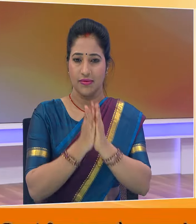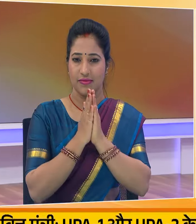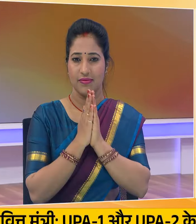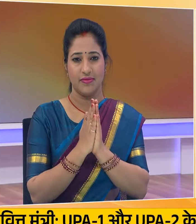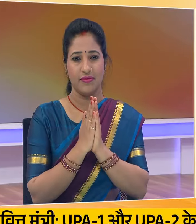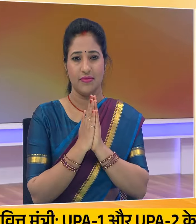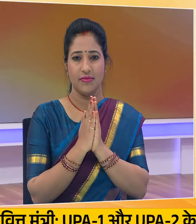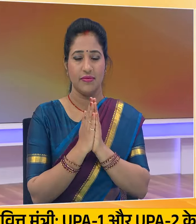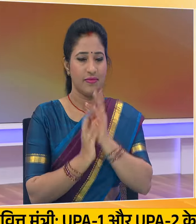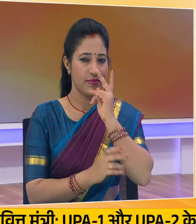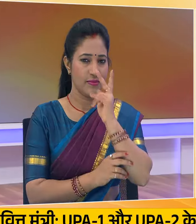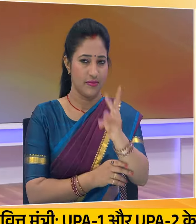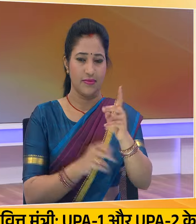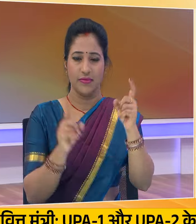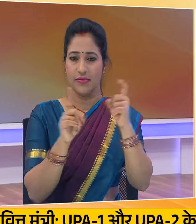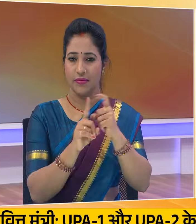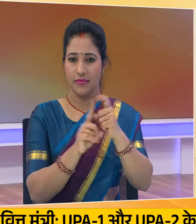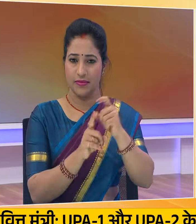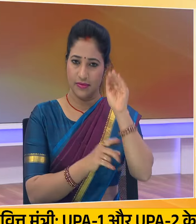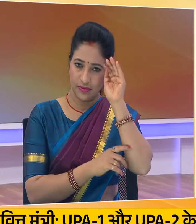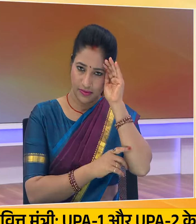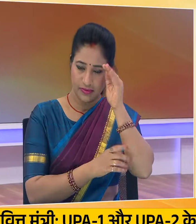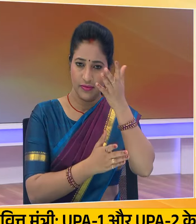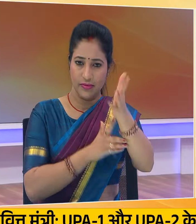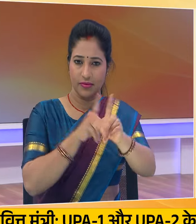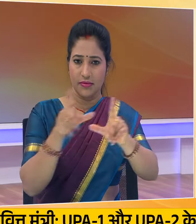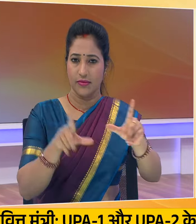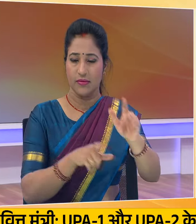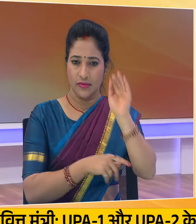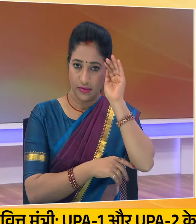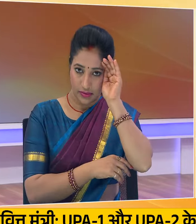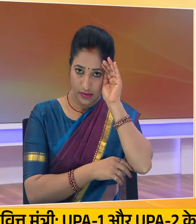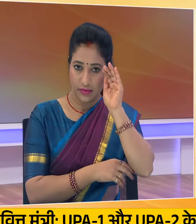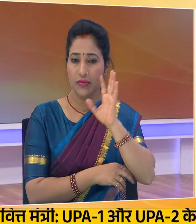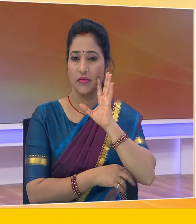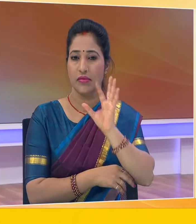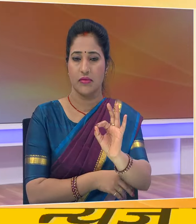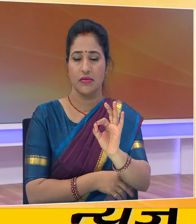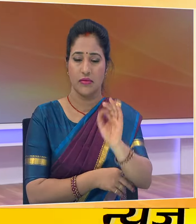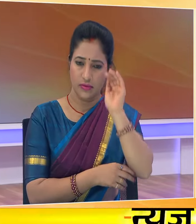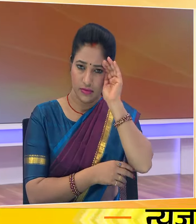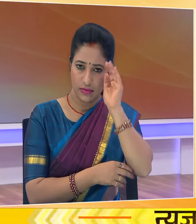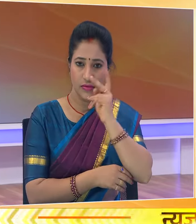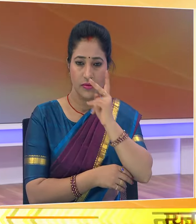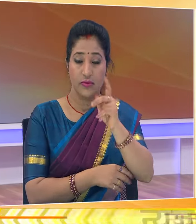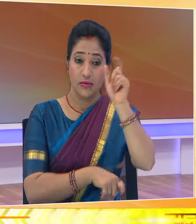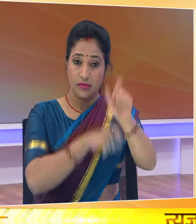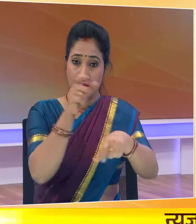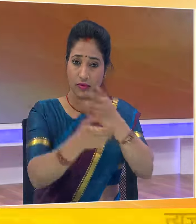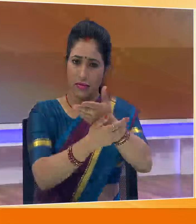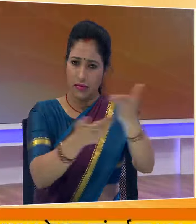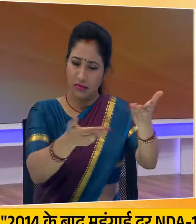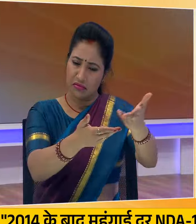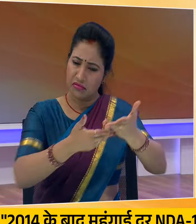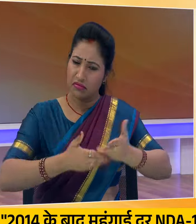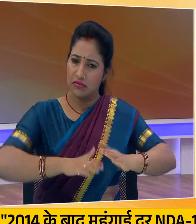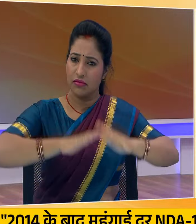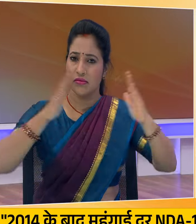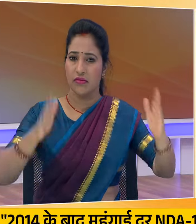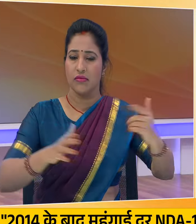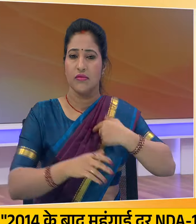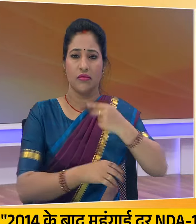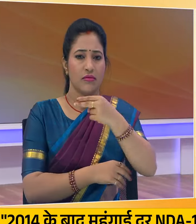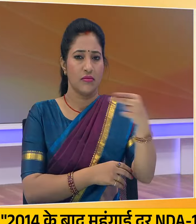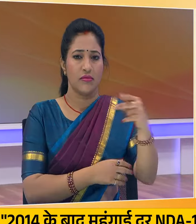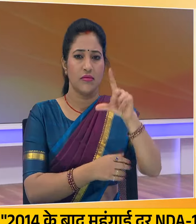नमस्कार, आप देख रहे हैं डीडी न्यूज। सांकेतिक समाचारों के इस विशेष बुलेटिन में आप सभी का बहुत बहुत स्वागत है। मैं